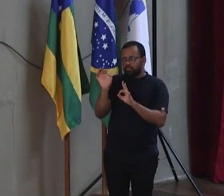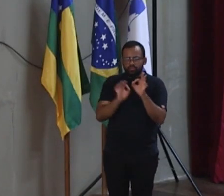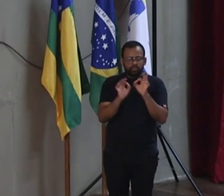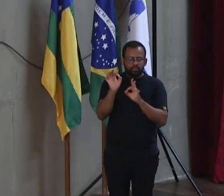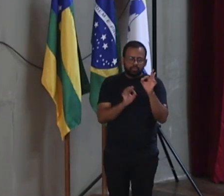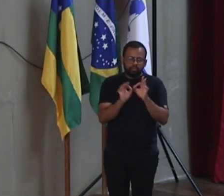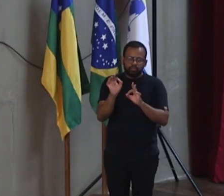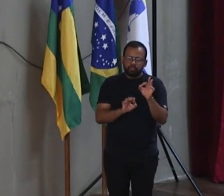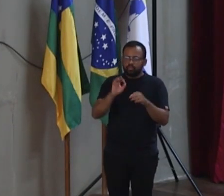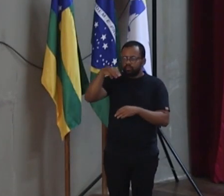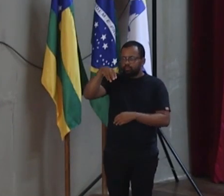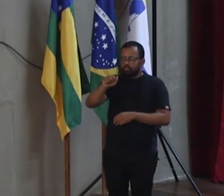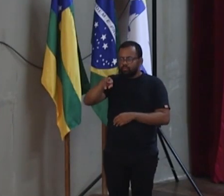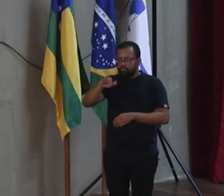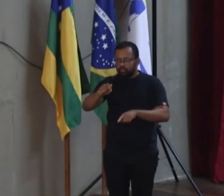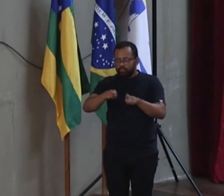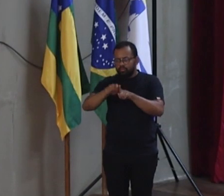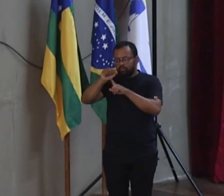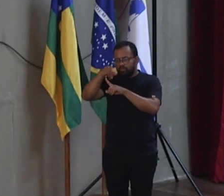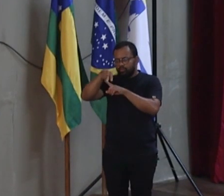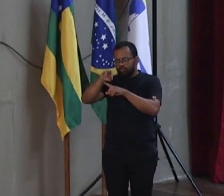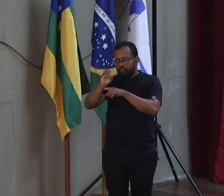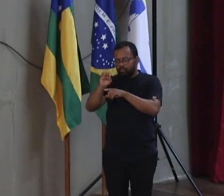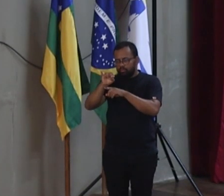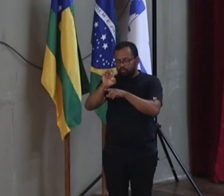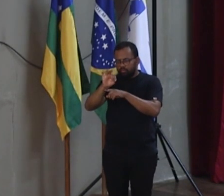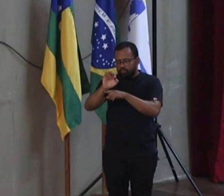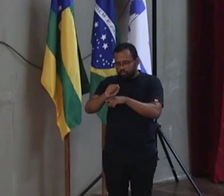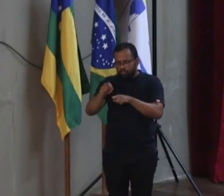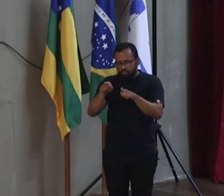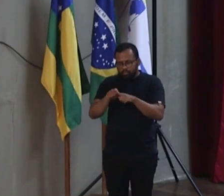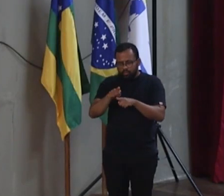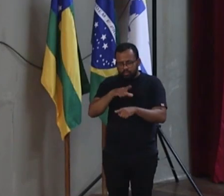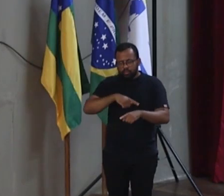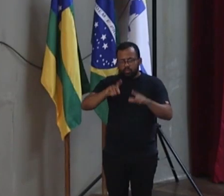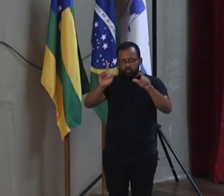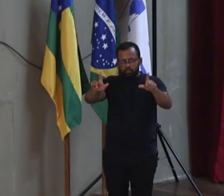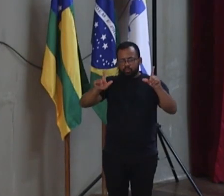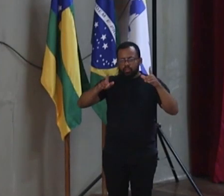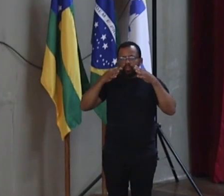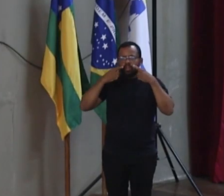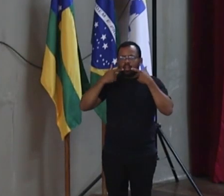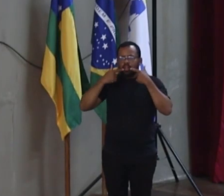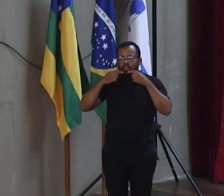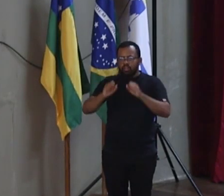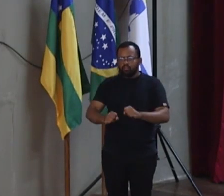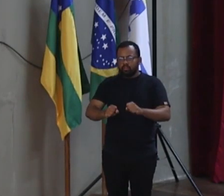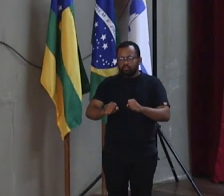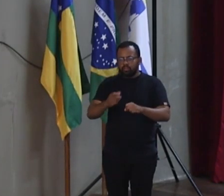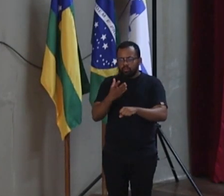organizada por Mara Pascoal e Antonieta Celani, que tem como título Linguística Aplicada,